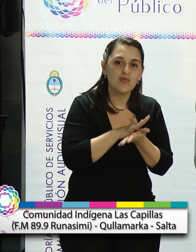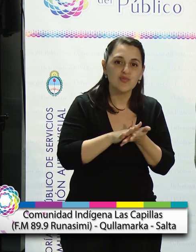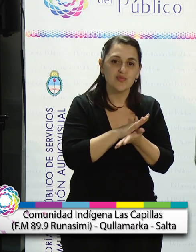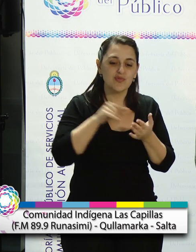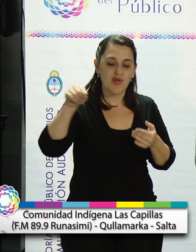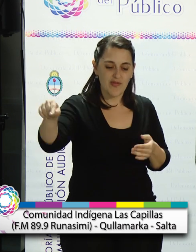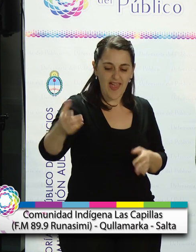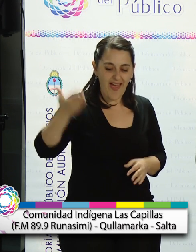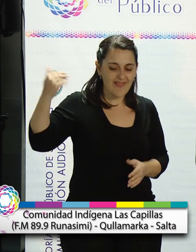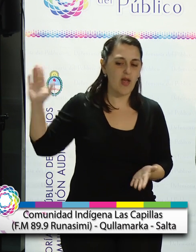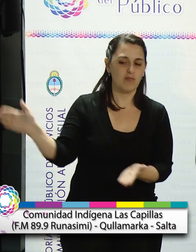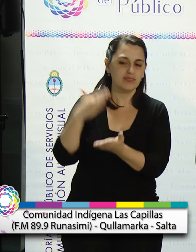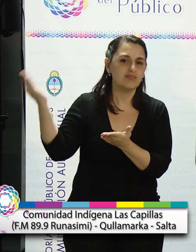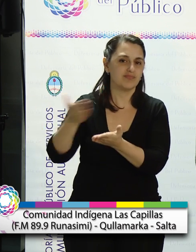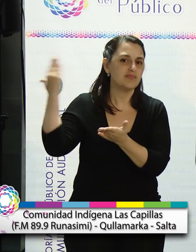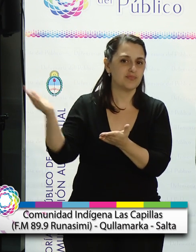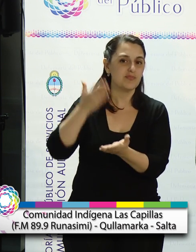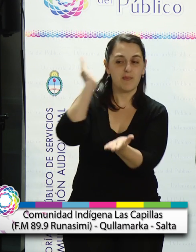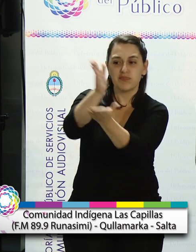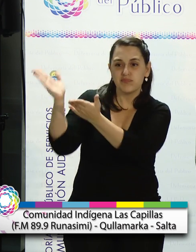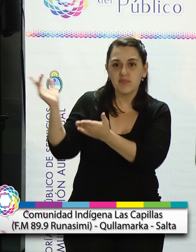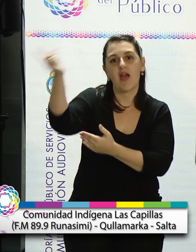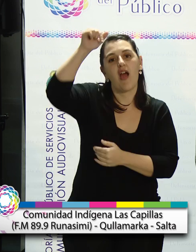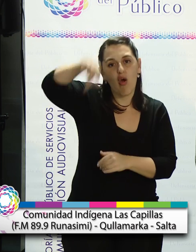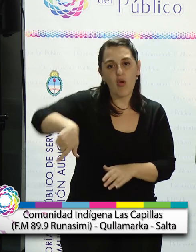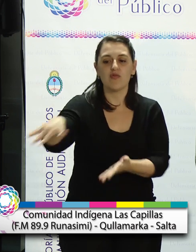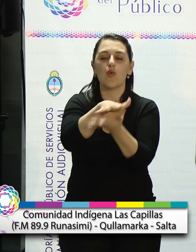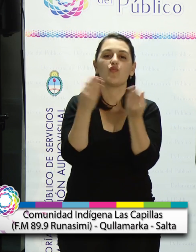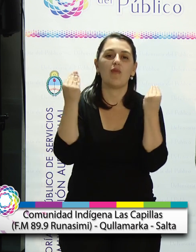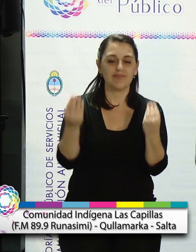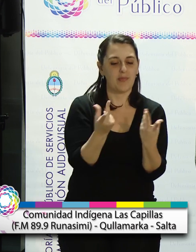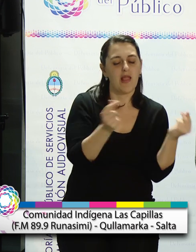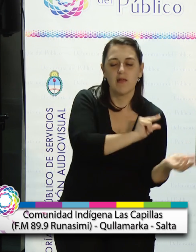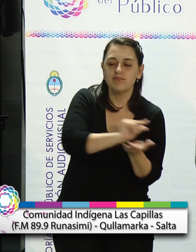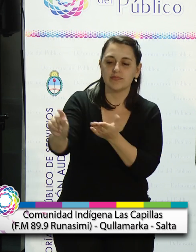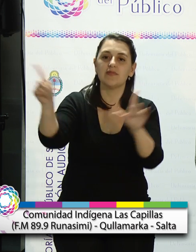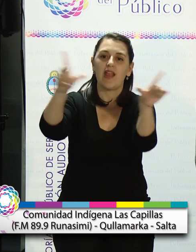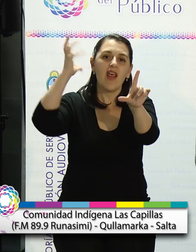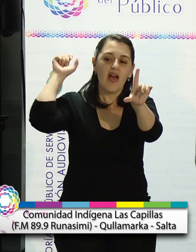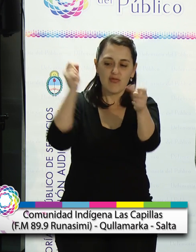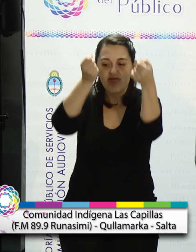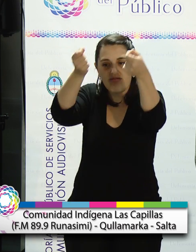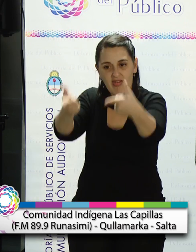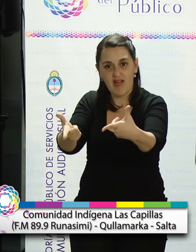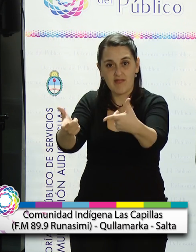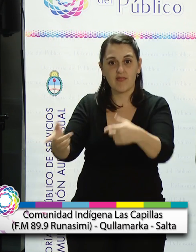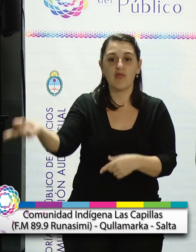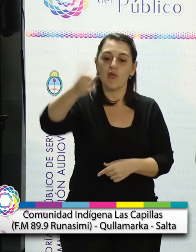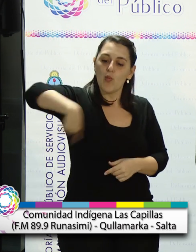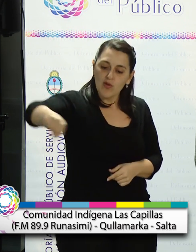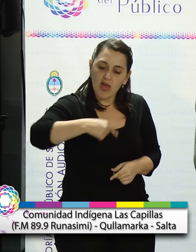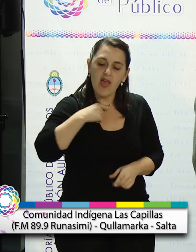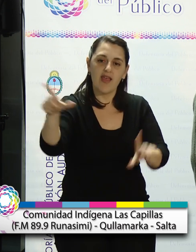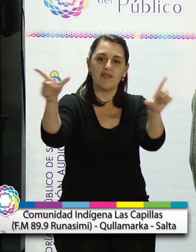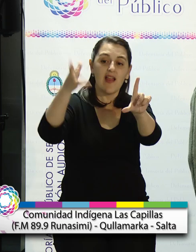que tuvimos y vivimos en nuestros territorios. Queremos el fortalecimiento de nuestro medio